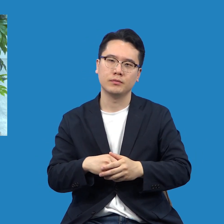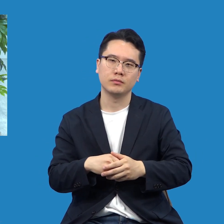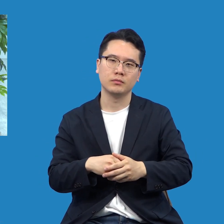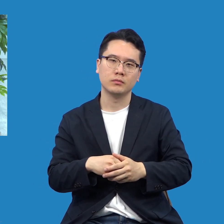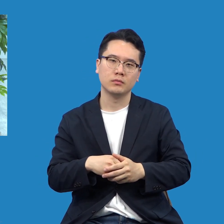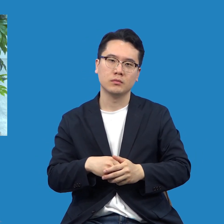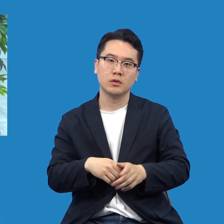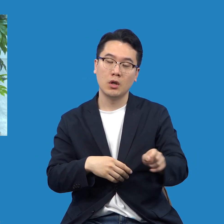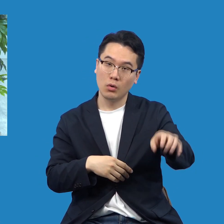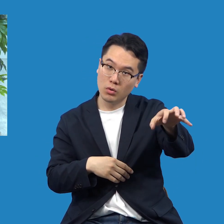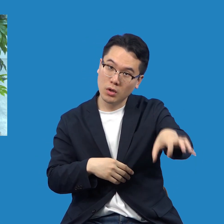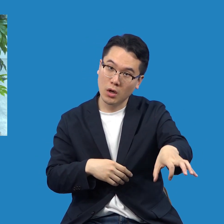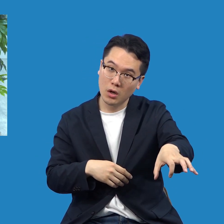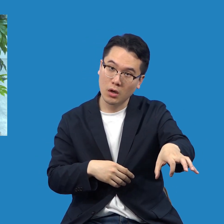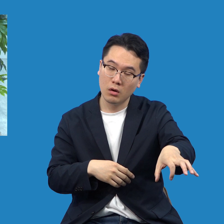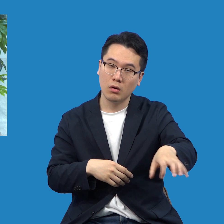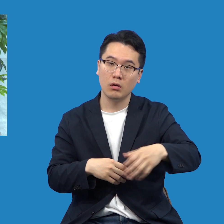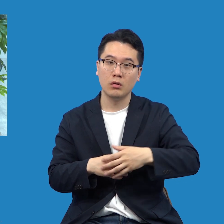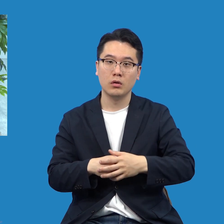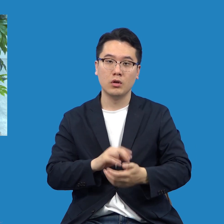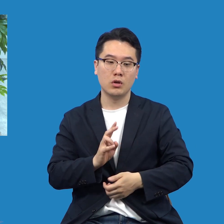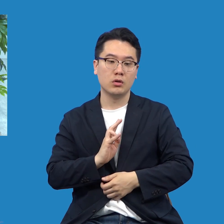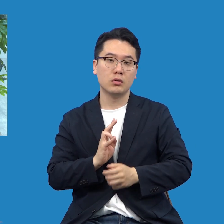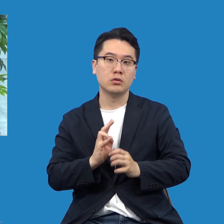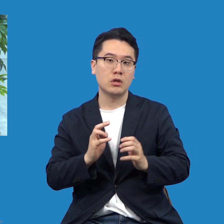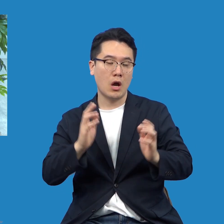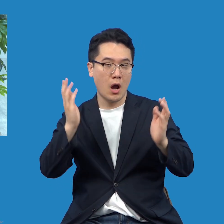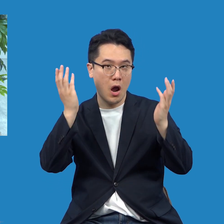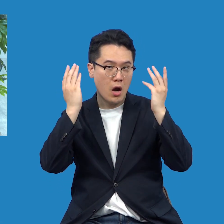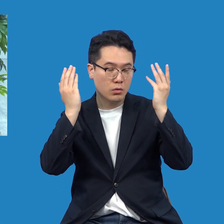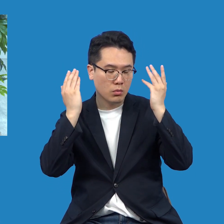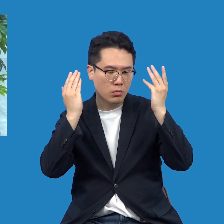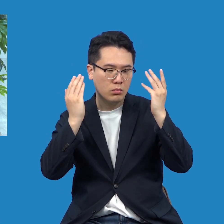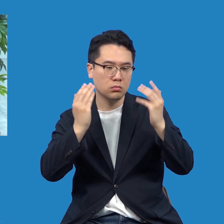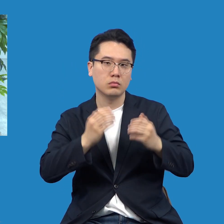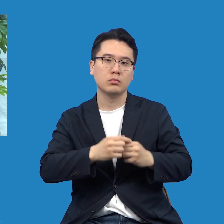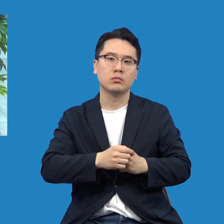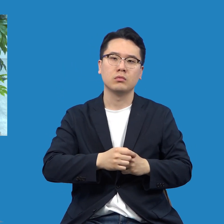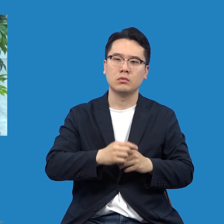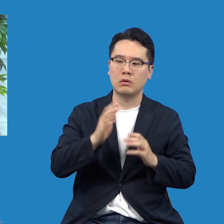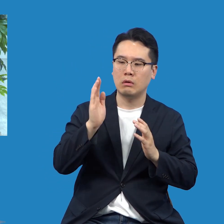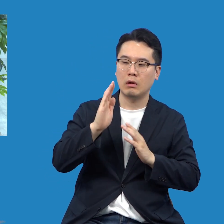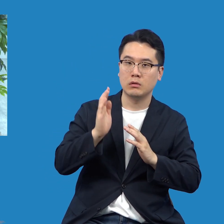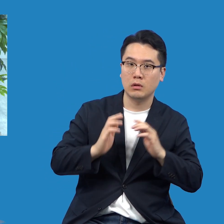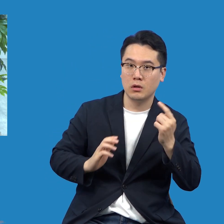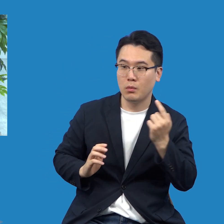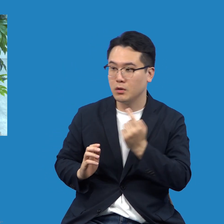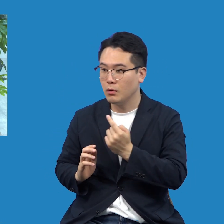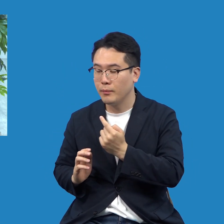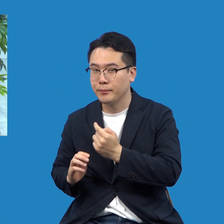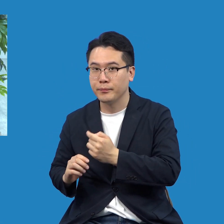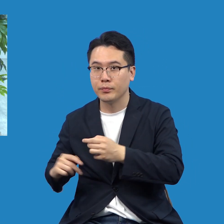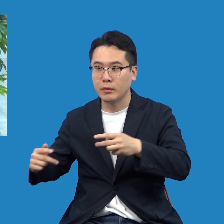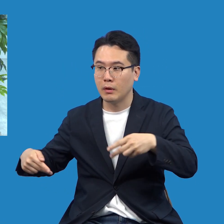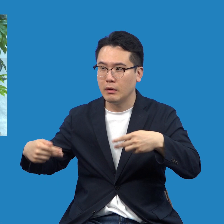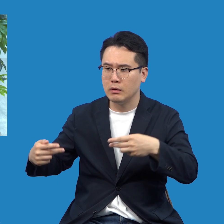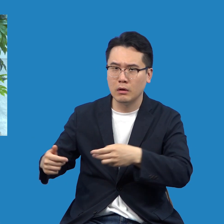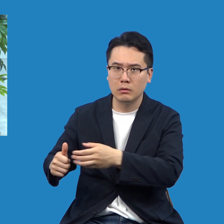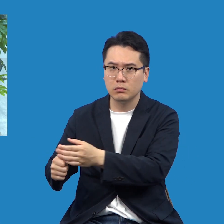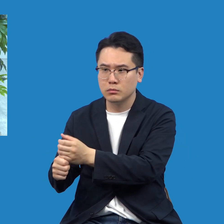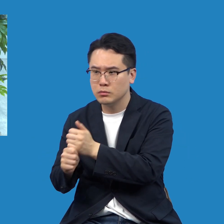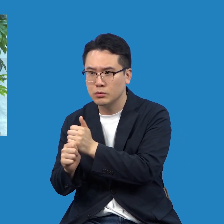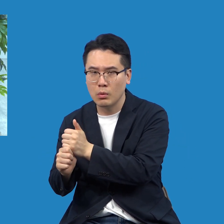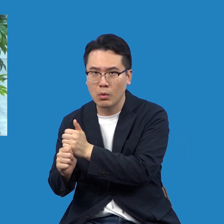거기에 선지학교에 있던 또 신학생이 또 나와서 엘리야를 붙들고